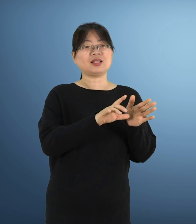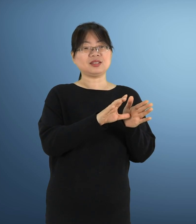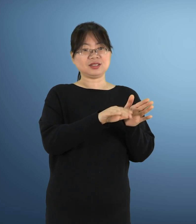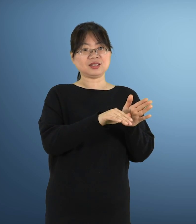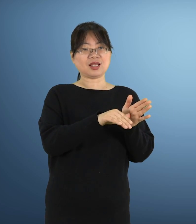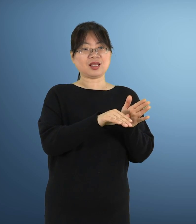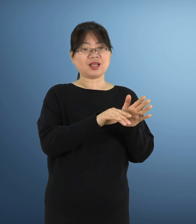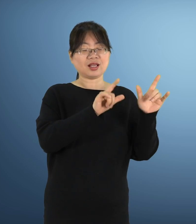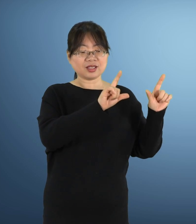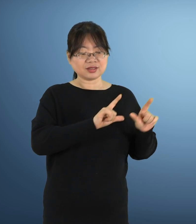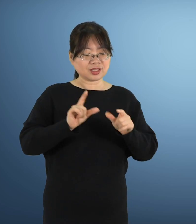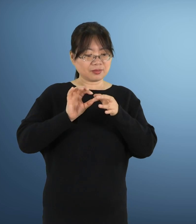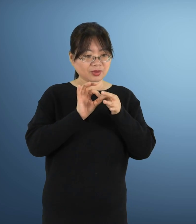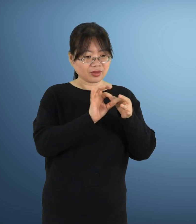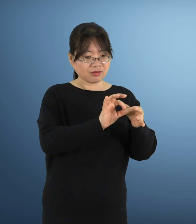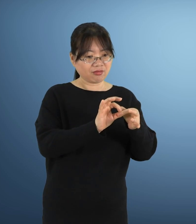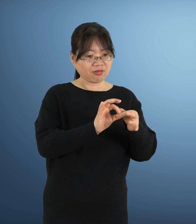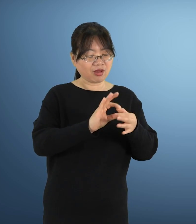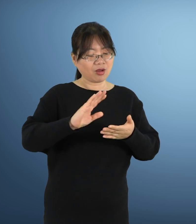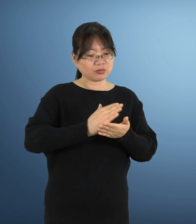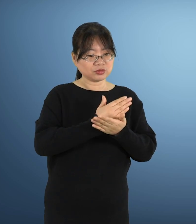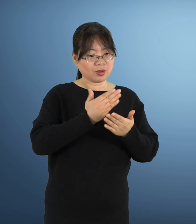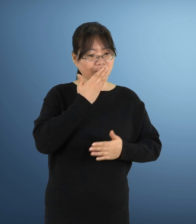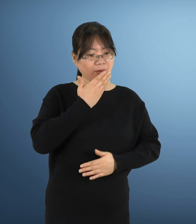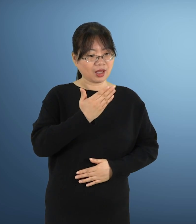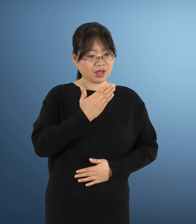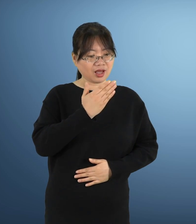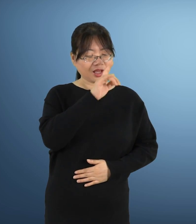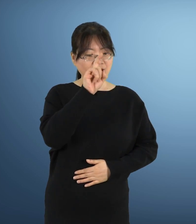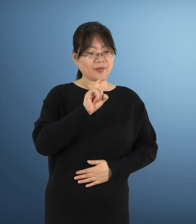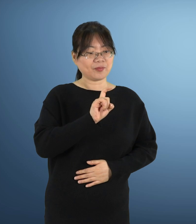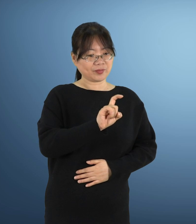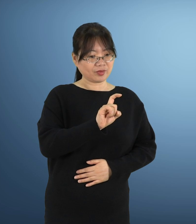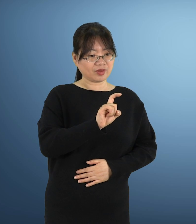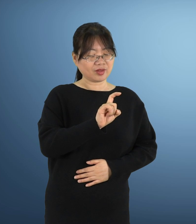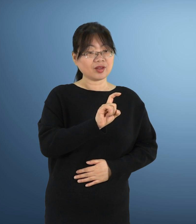것인가에 대해서 지금 주제별 설교를 하고 있습니다.